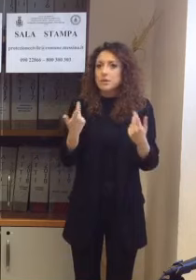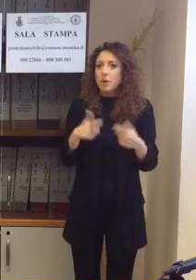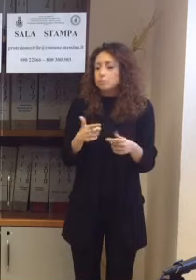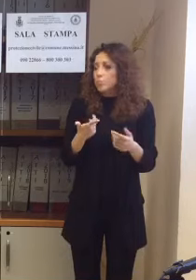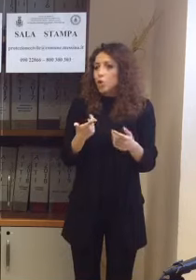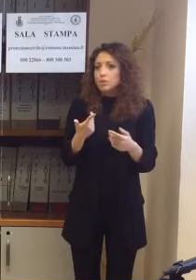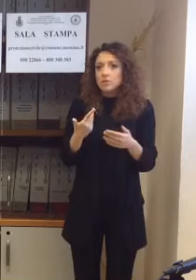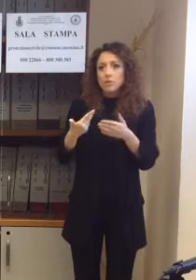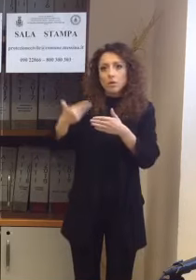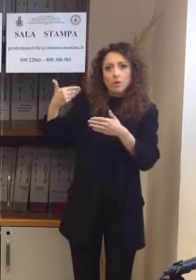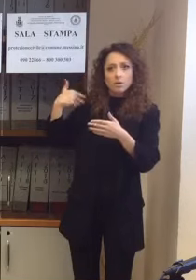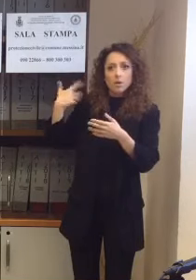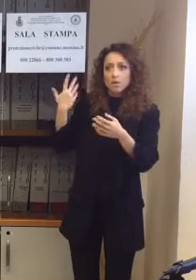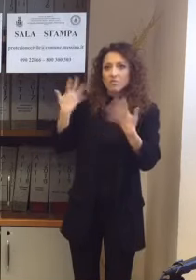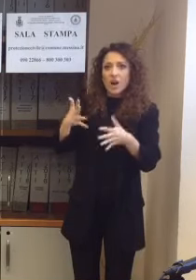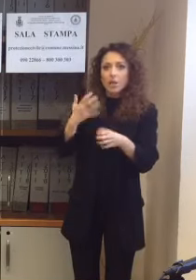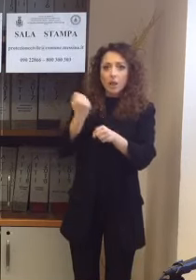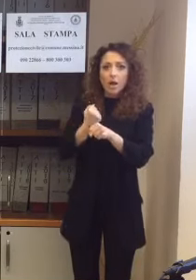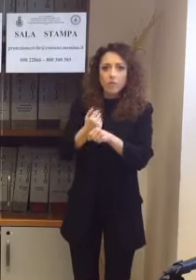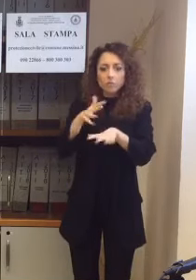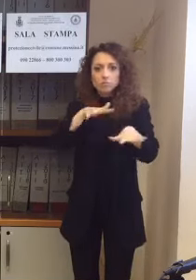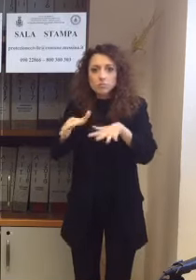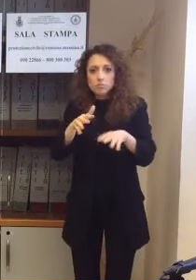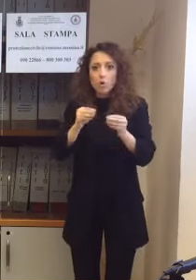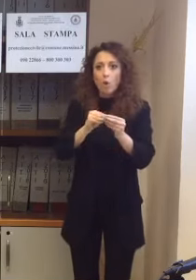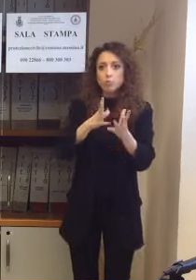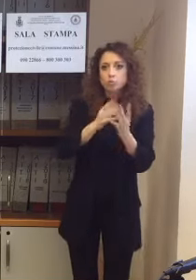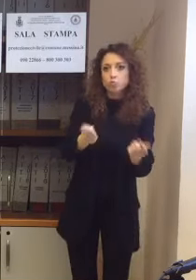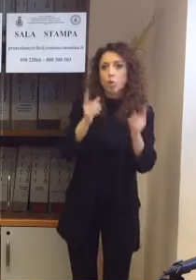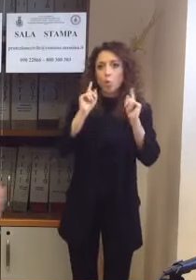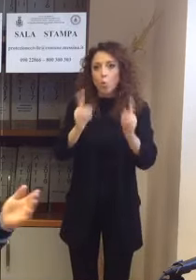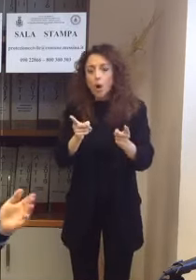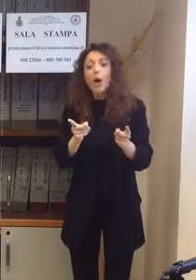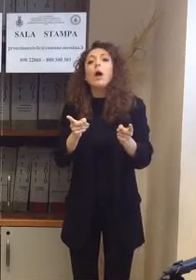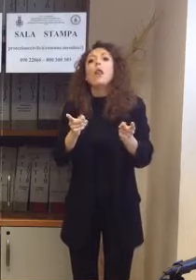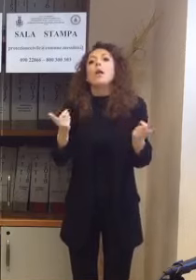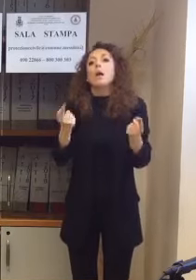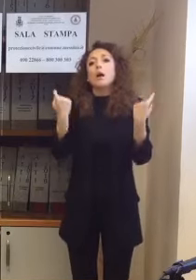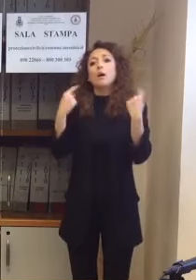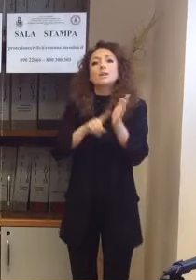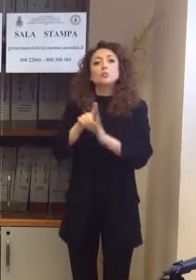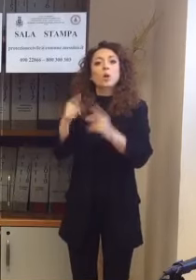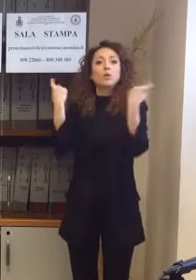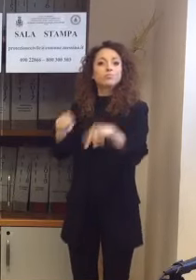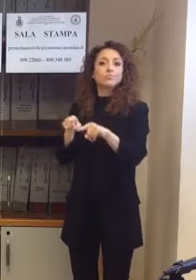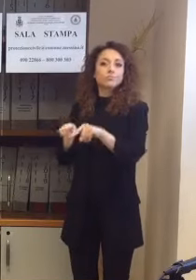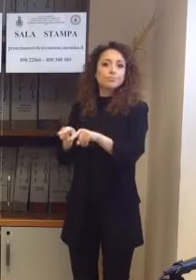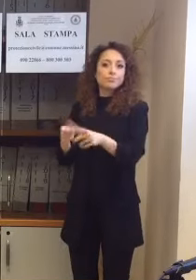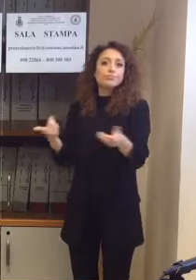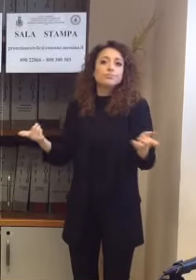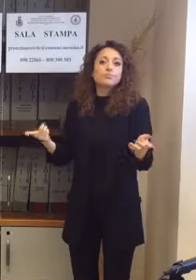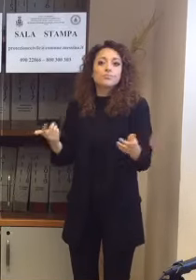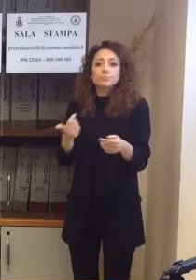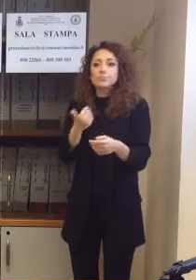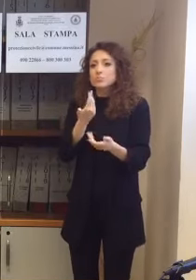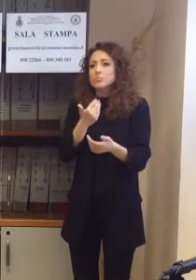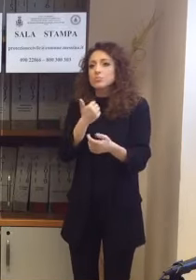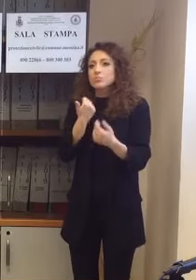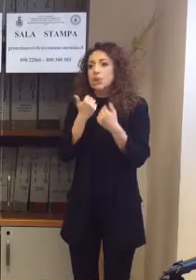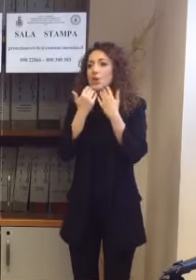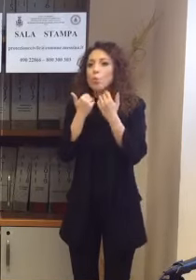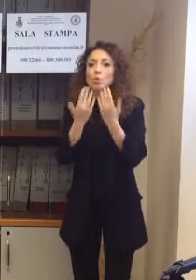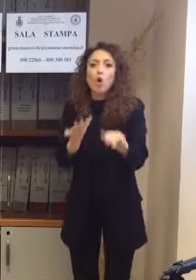tutta l'attività che abbiamo svolto. È inutile assistere così ad interventi con le lacrime